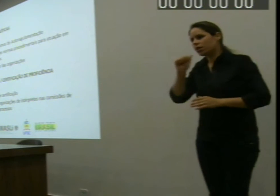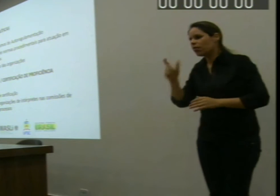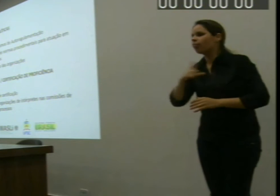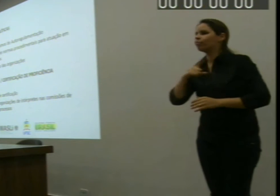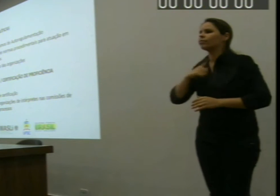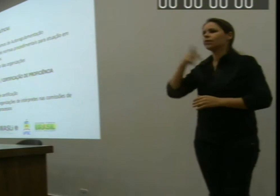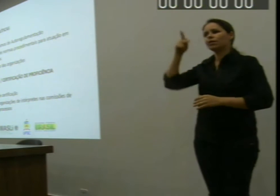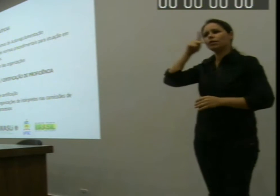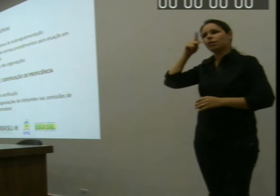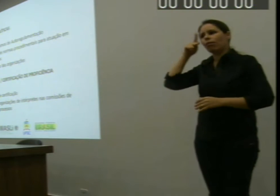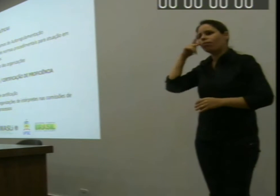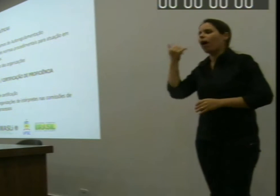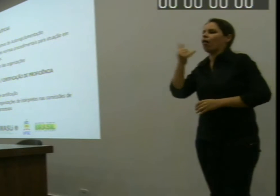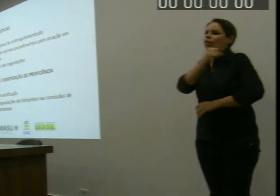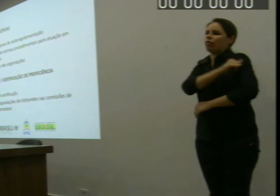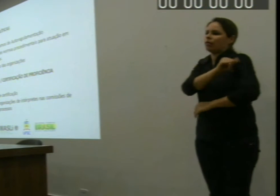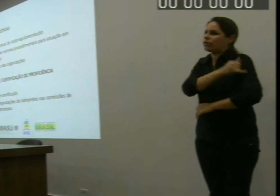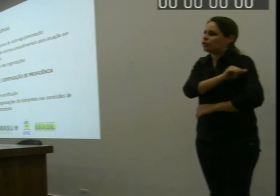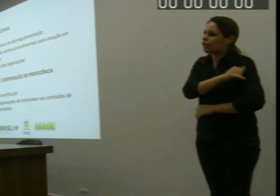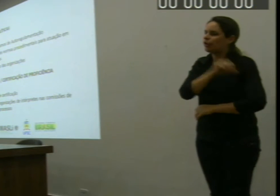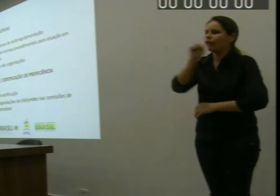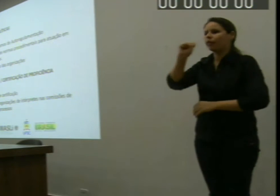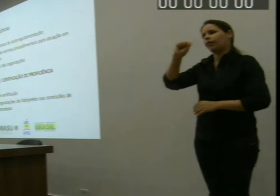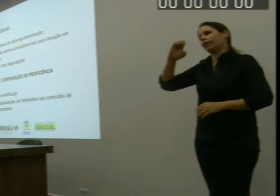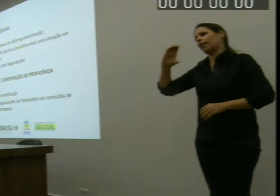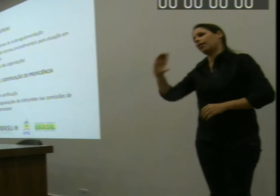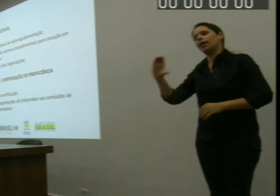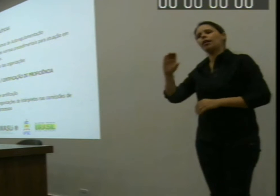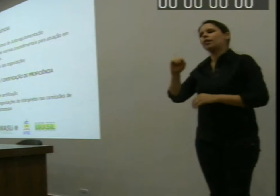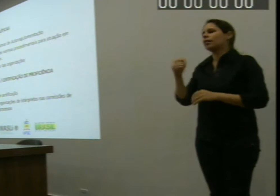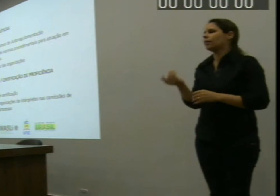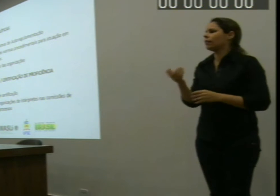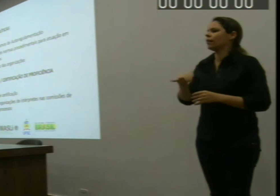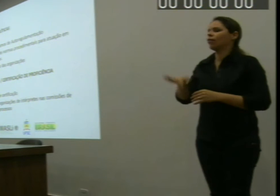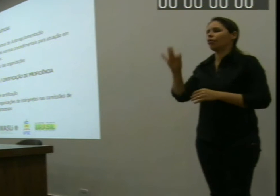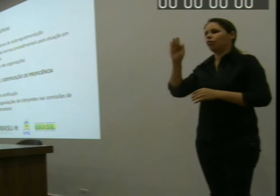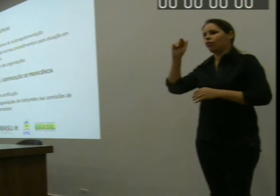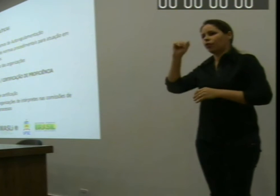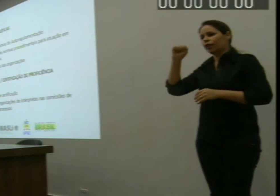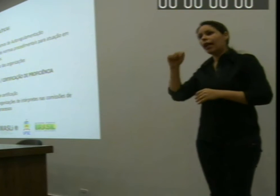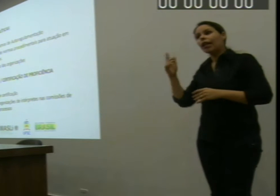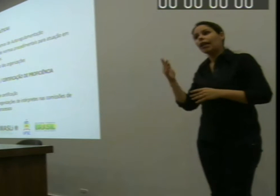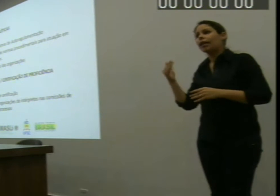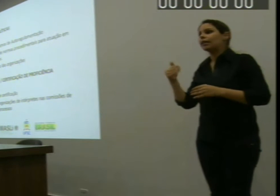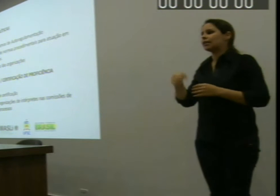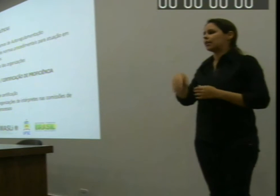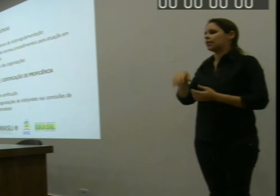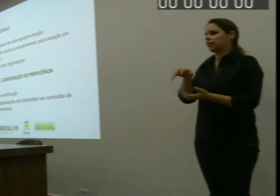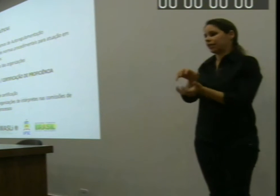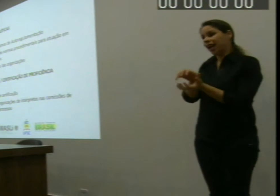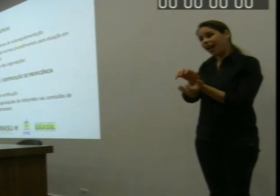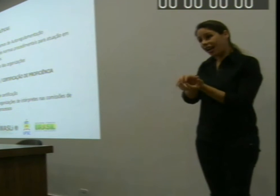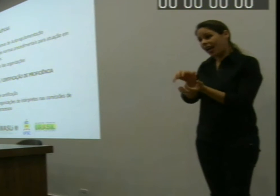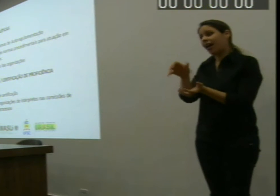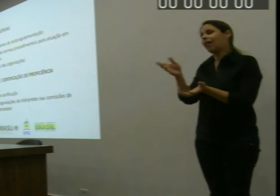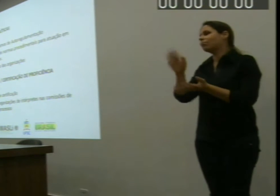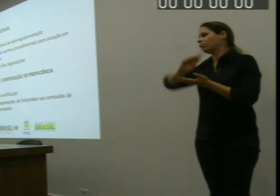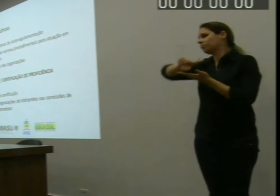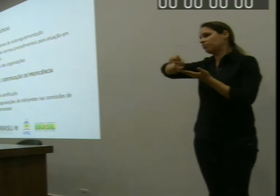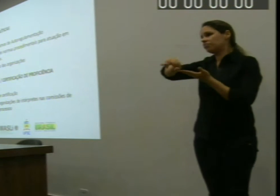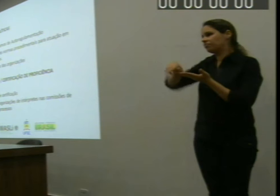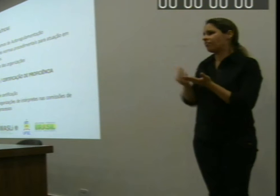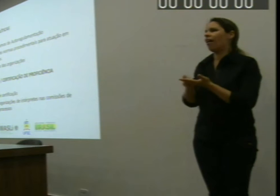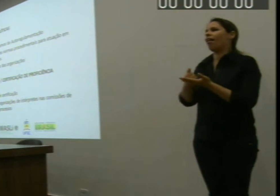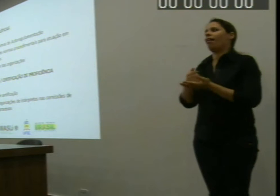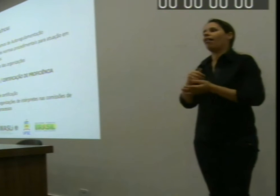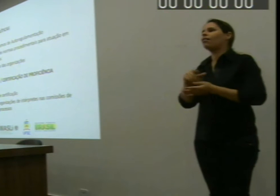Janeiro eh Santa Catarina a Fortaleza no Ceará perdão Amazonas Pará enfim o Brasil